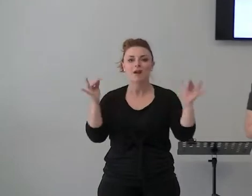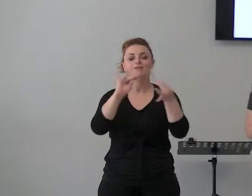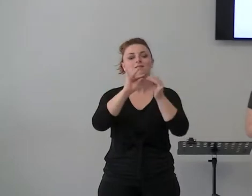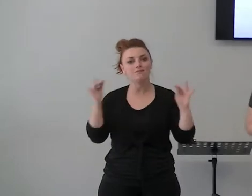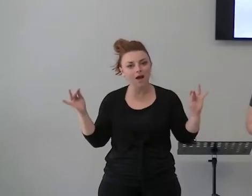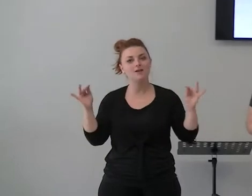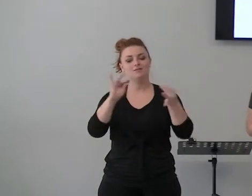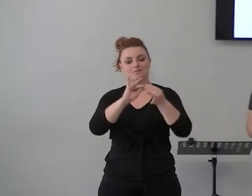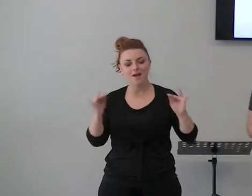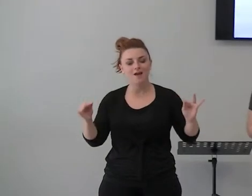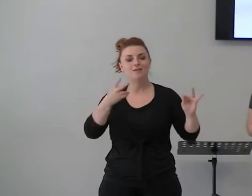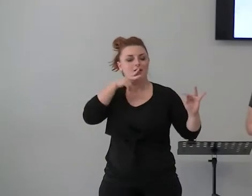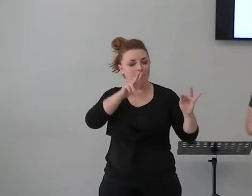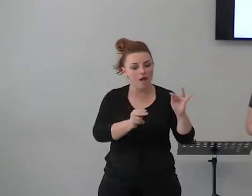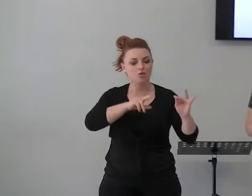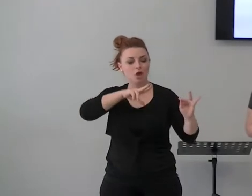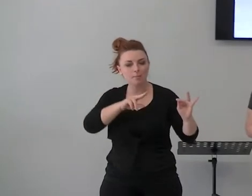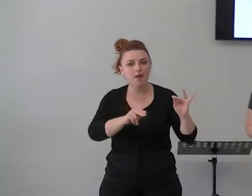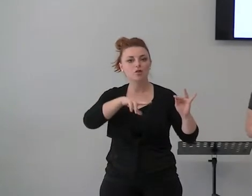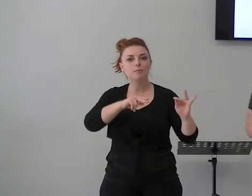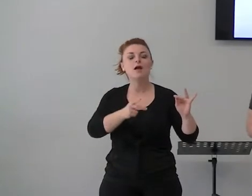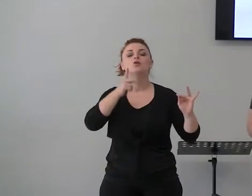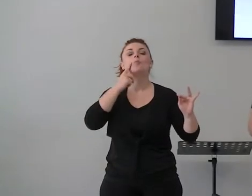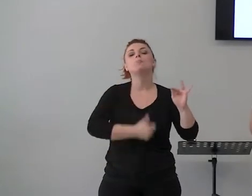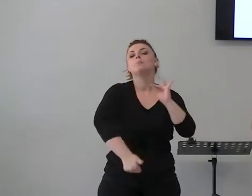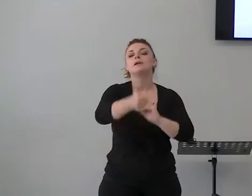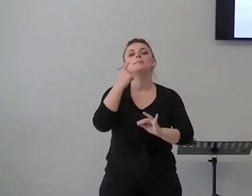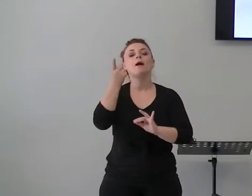Contesto è chiave.